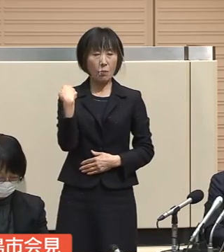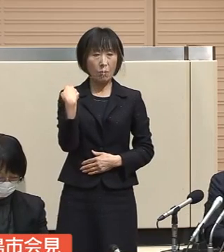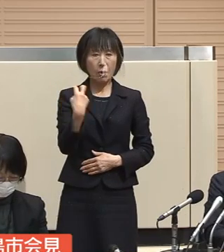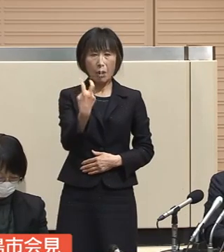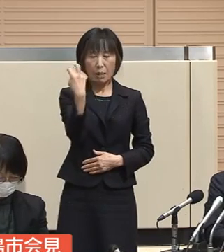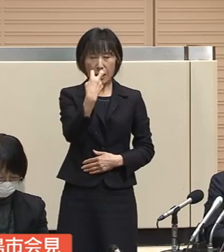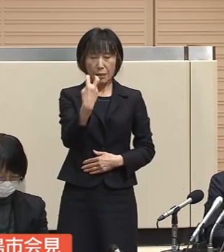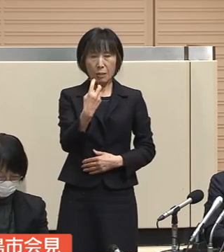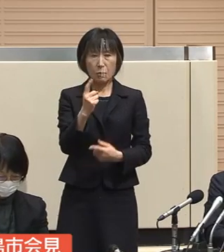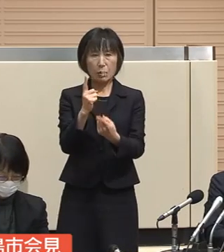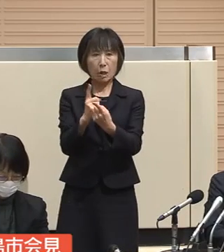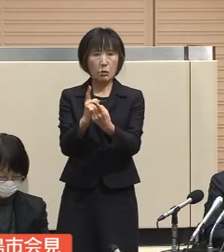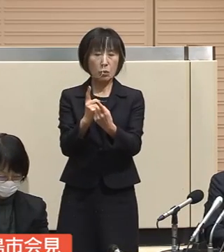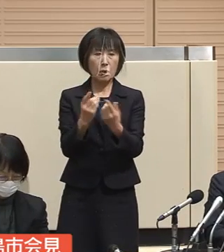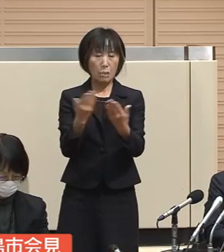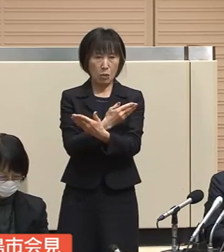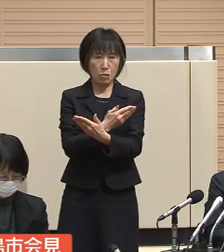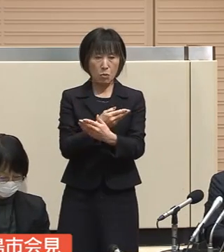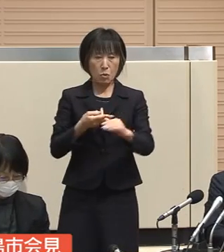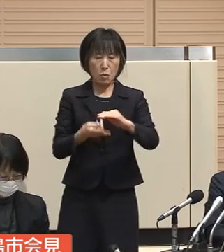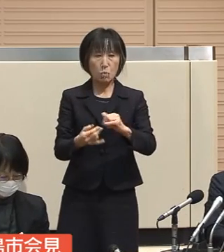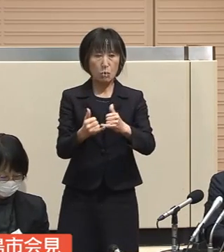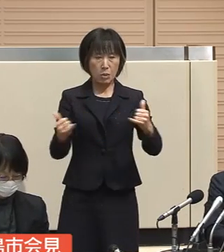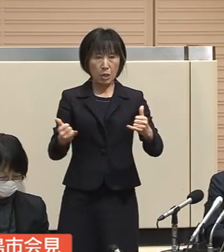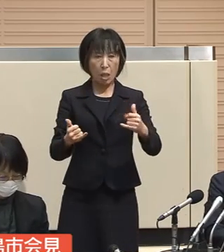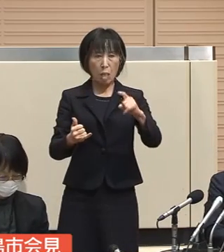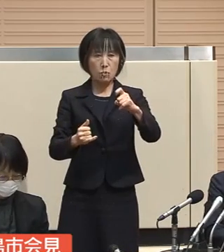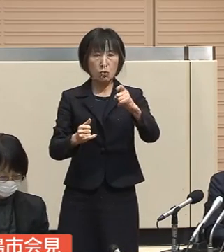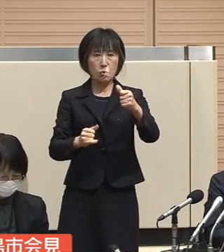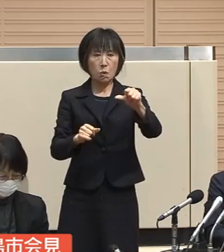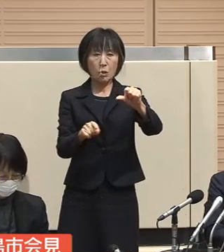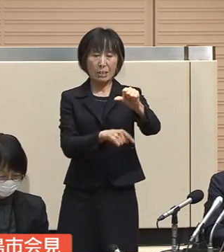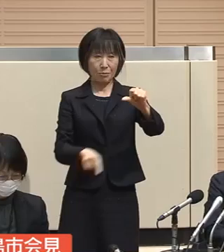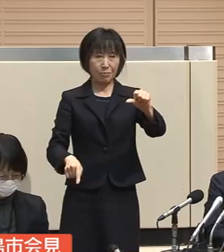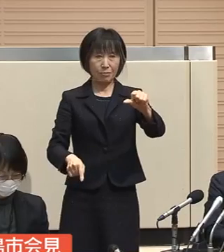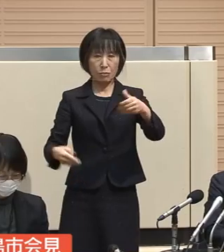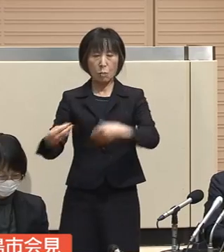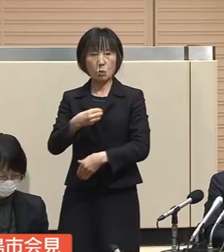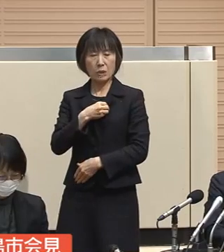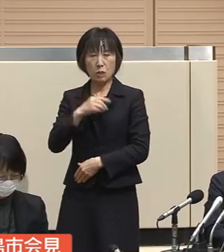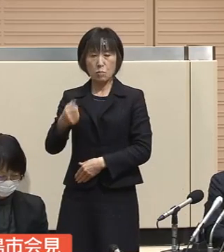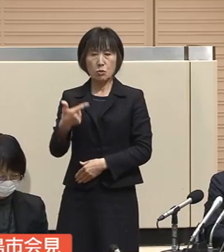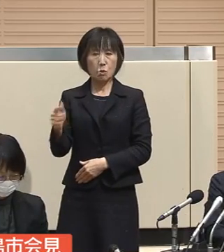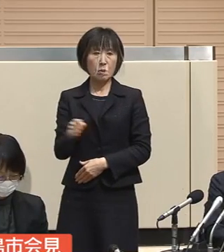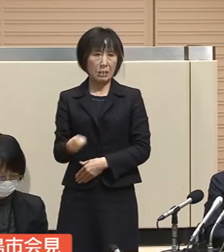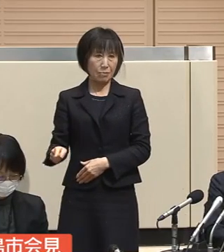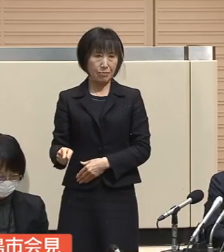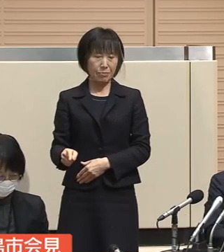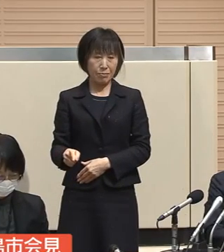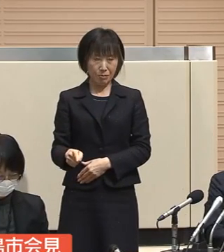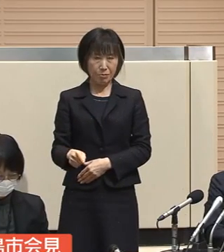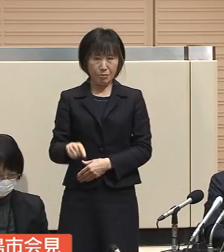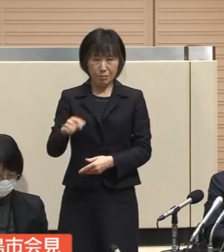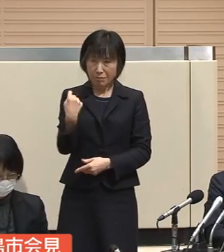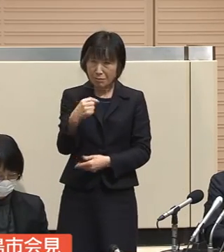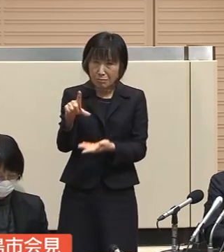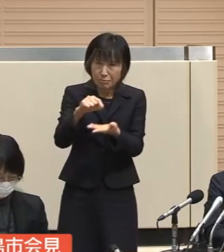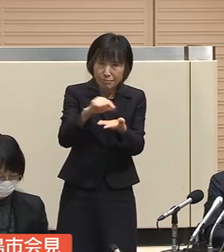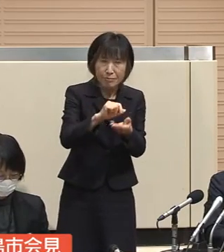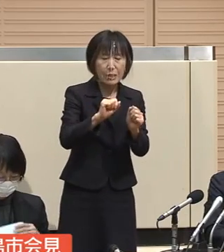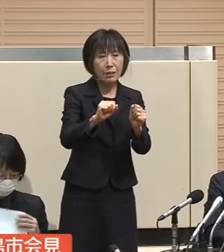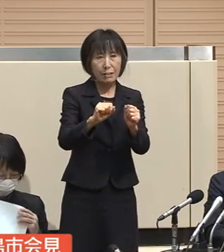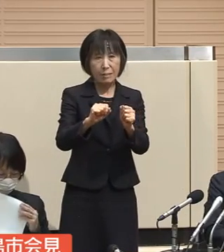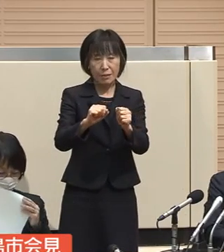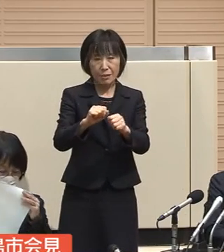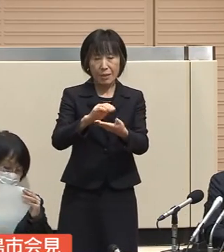検査の対象とした入所者15名と職員16名の検体を採取し、本市